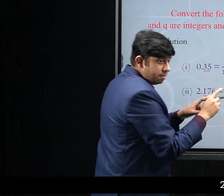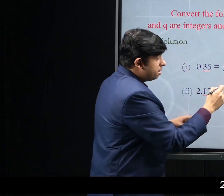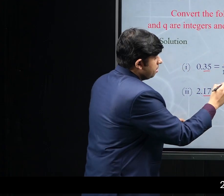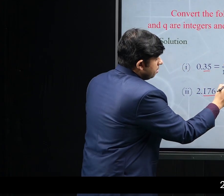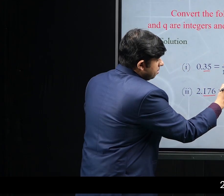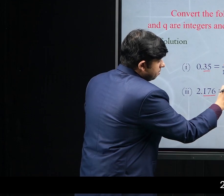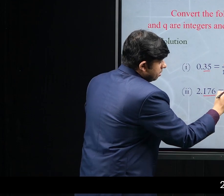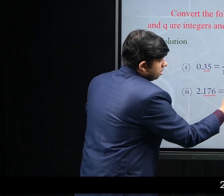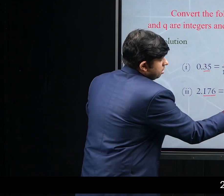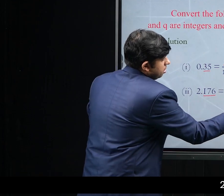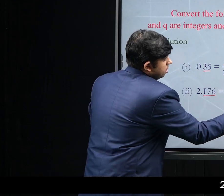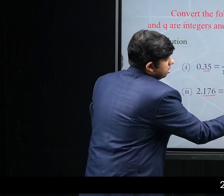272 by 125.